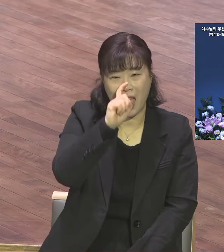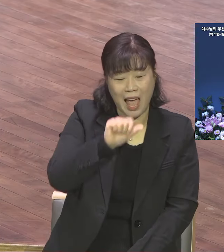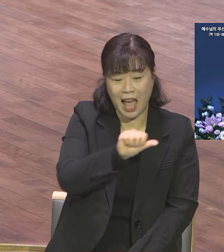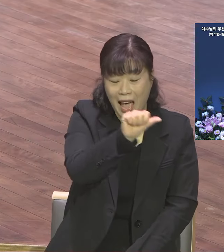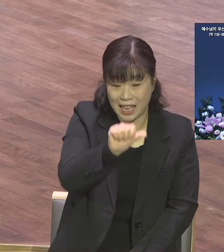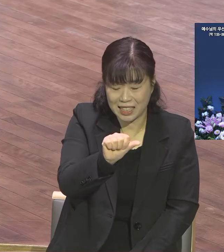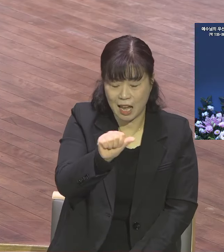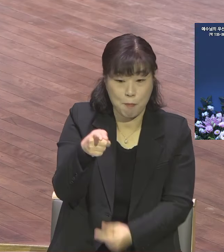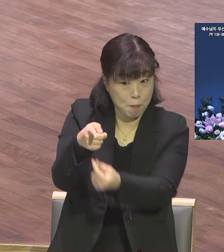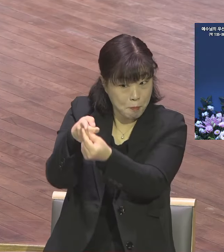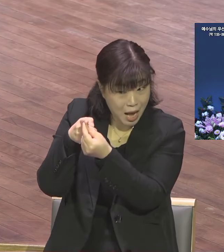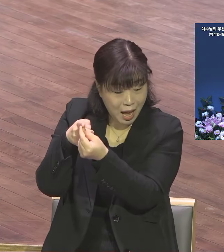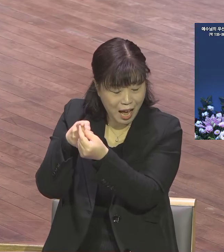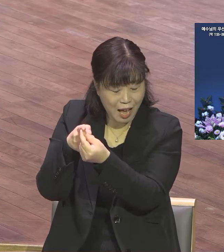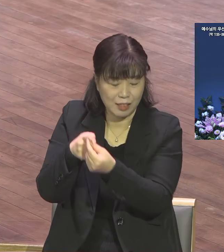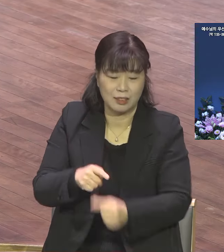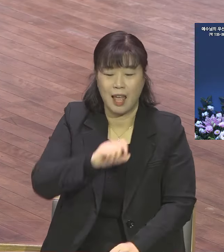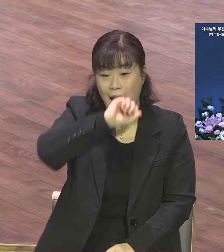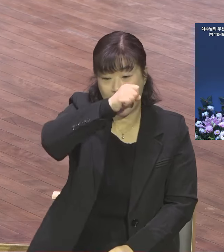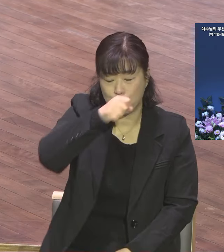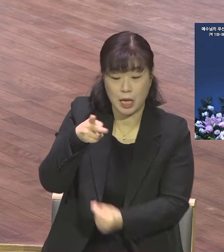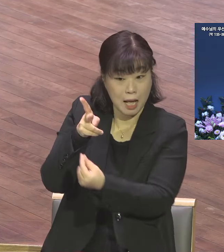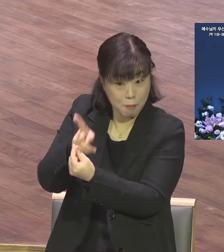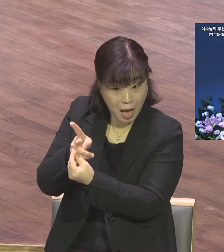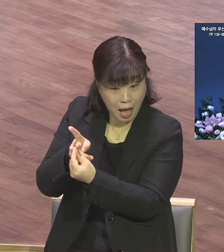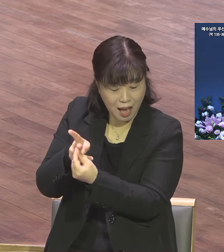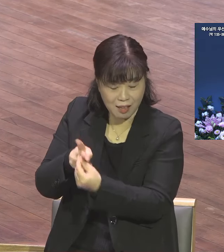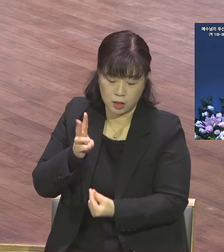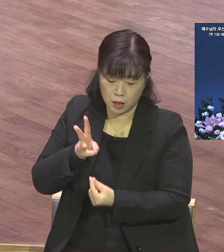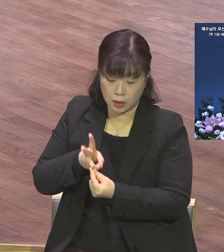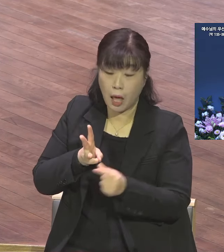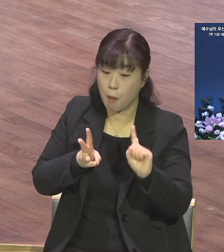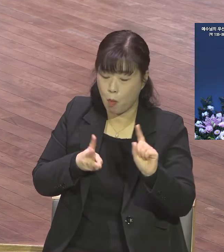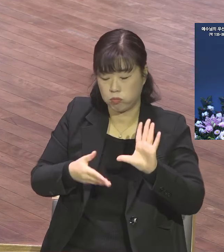세 번째로 큰 대륙입니다. 지구의